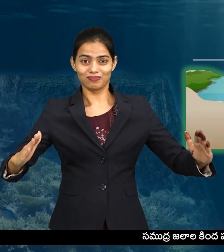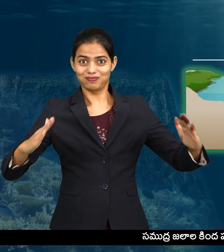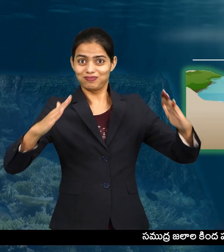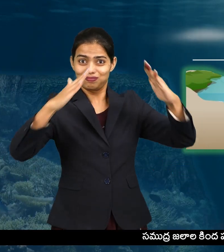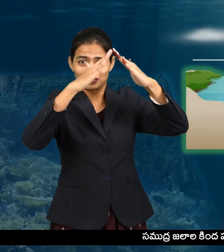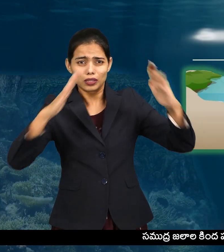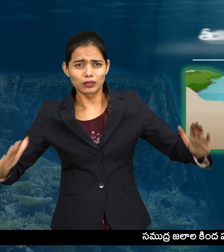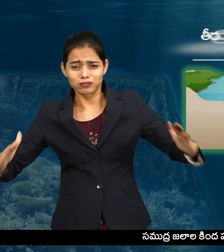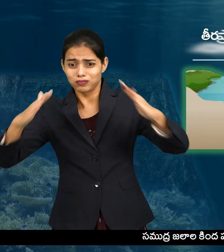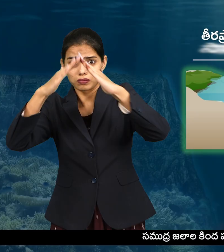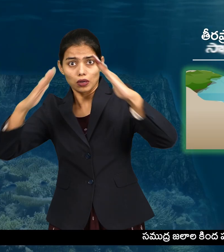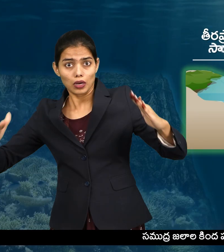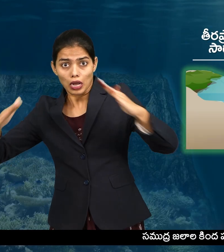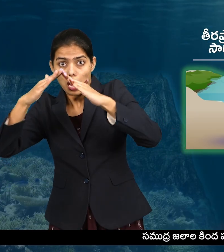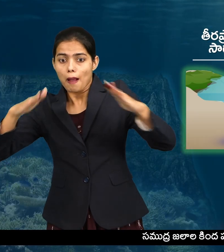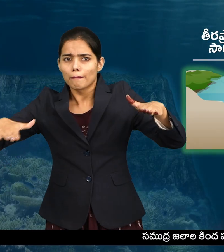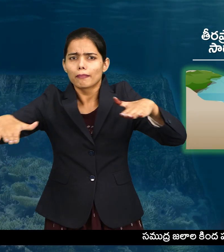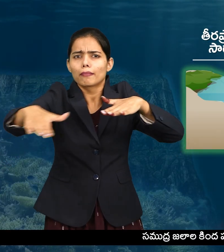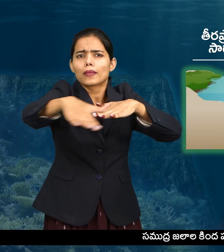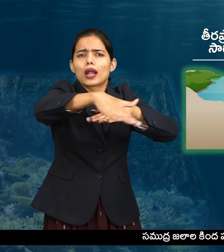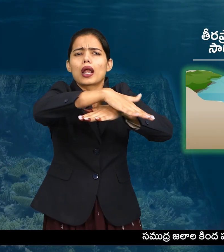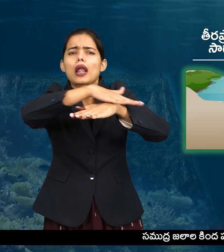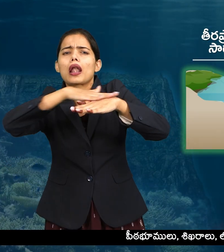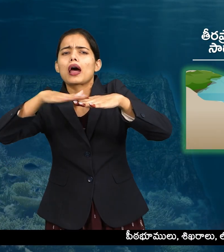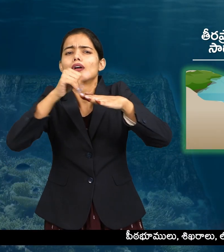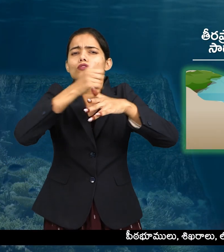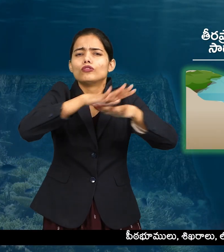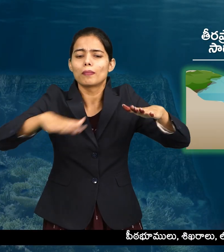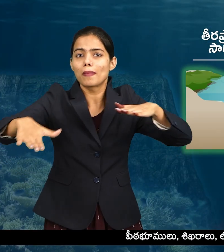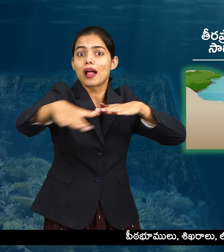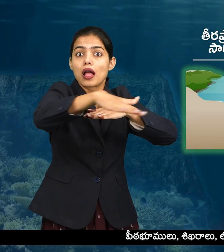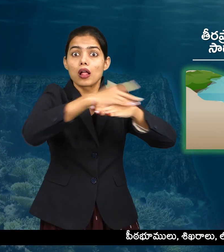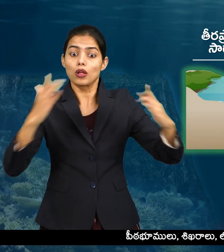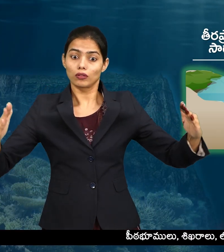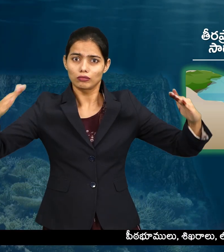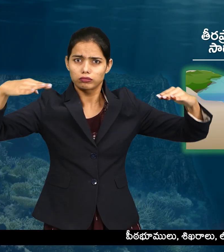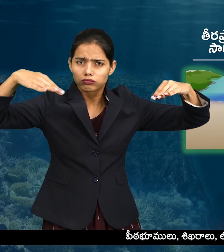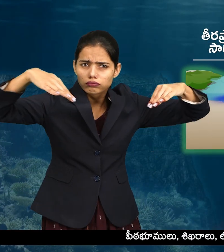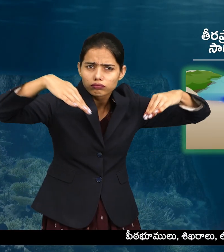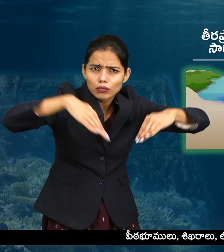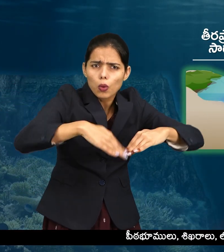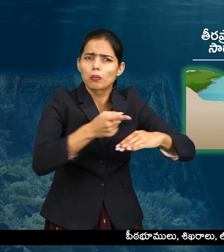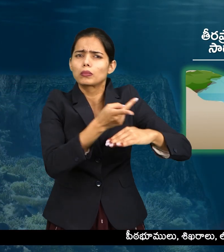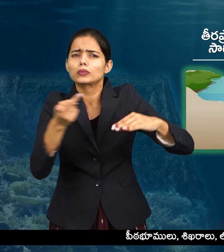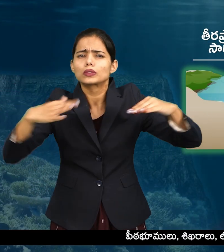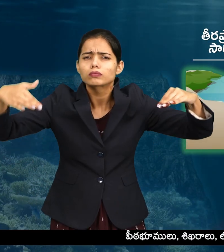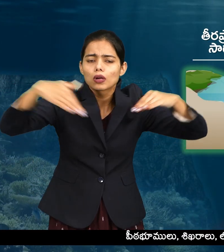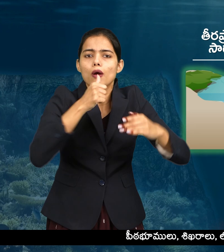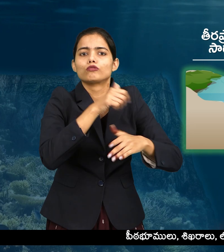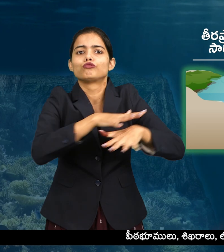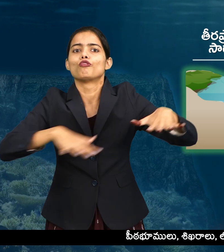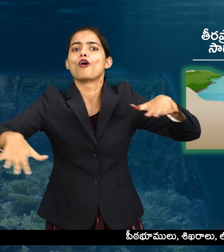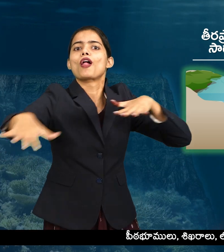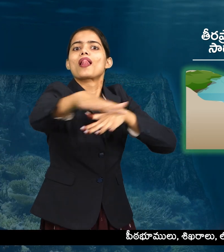సముద్ర జలాల కింద పర్వతాలు, పరివాహక ప్రాంతాలు, పీఠభూములు, శిఖరాలు, లోయలు,